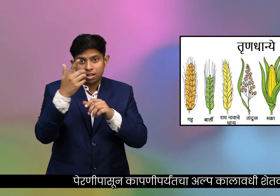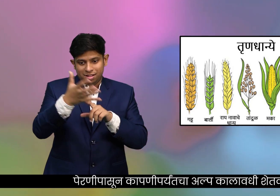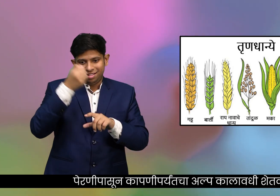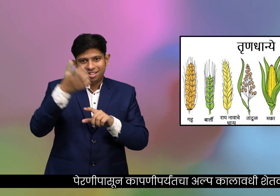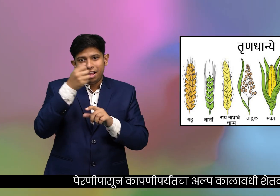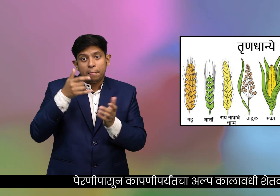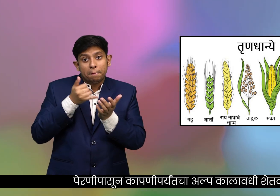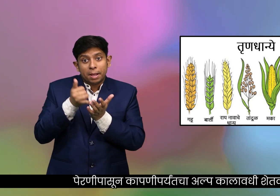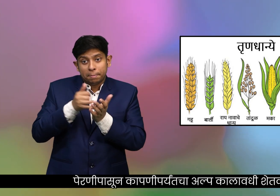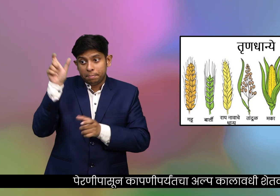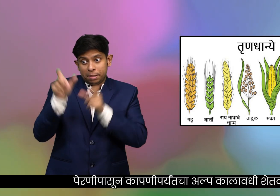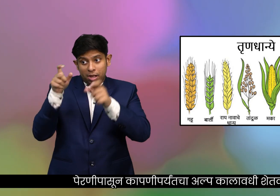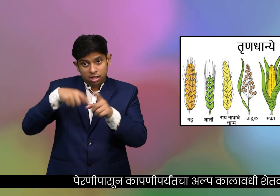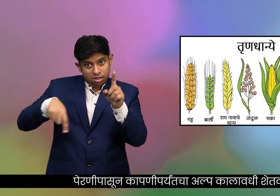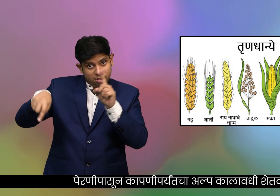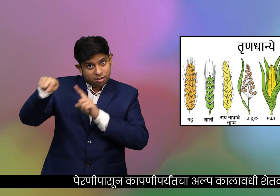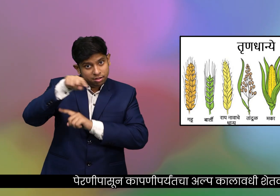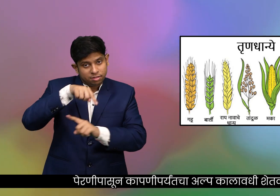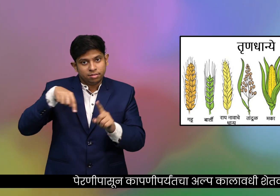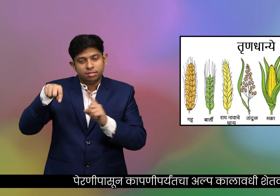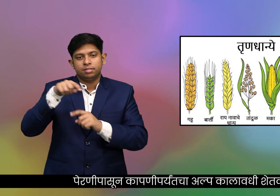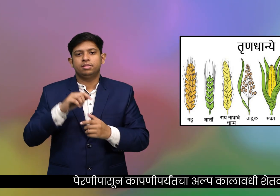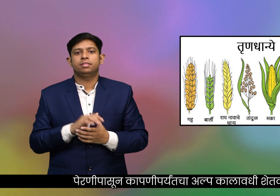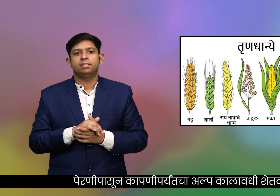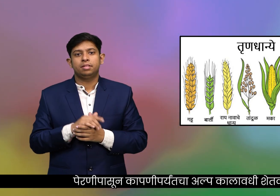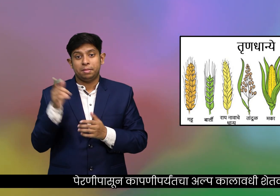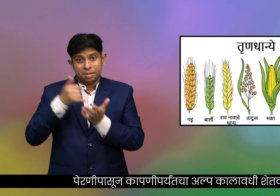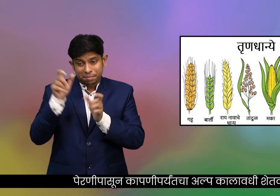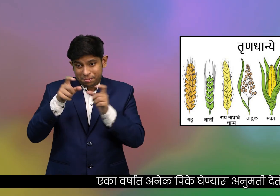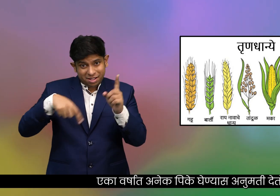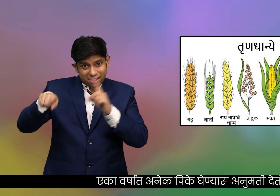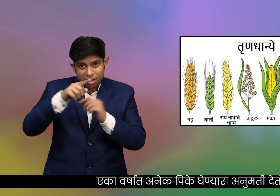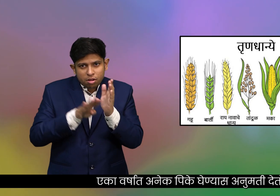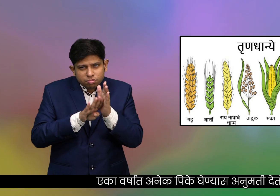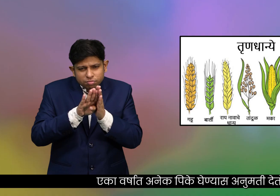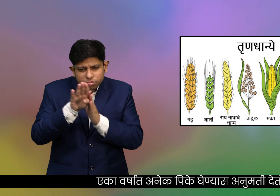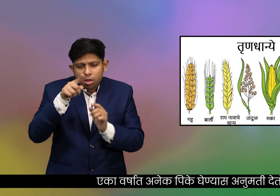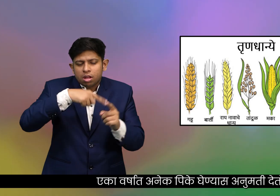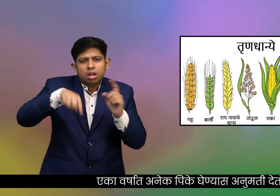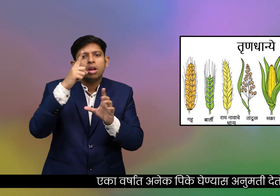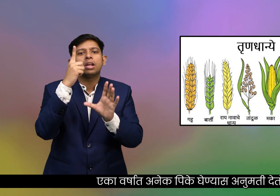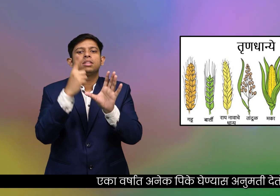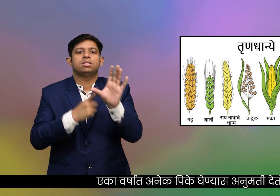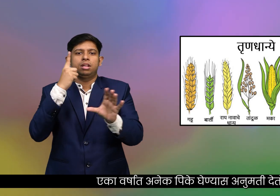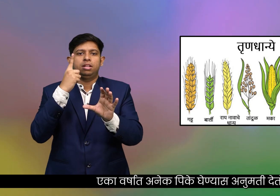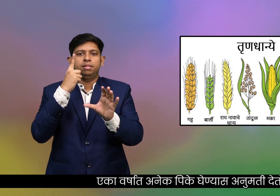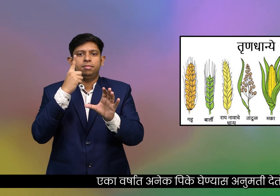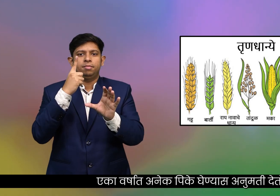पेरणीपासून कापणीपर्यंत अल्प कालावधी शेतकऱ्यांना एका वर्षात अनेक पिके घेण्यास अनुमती